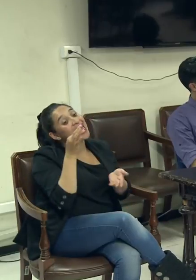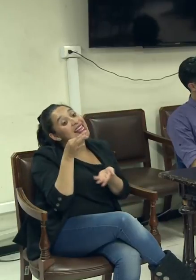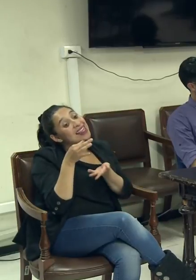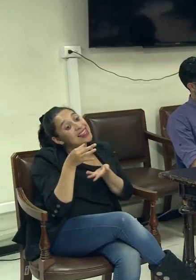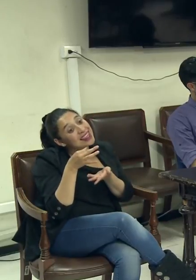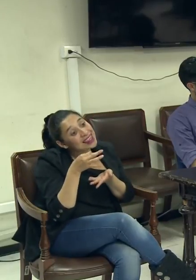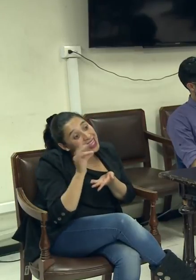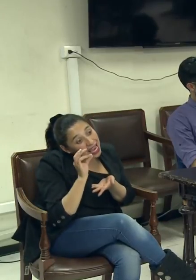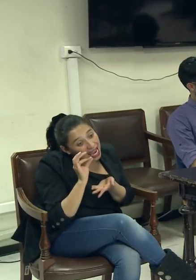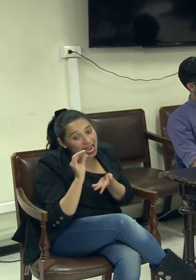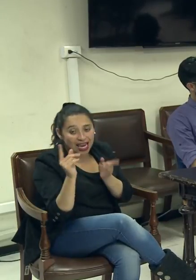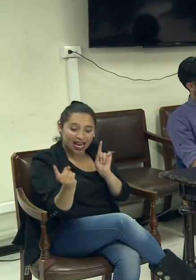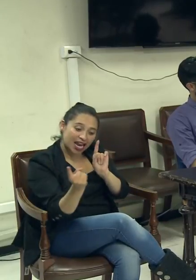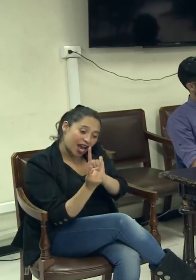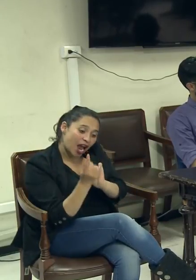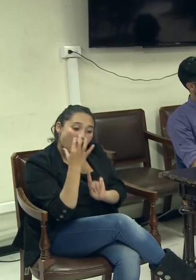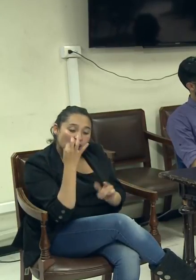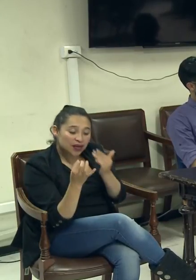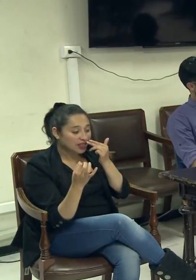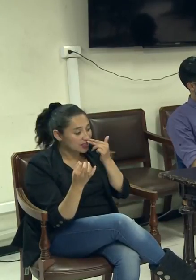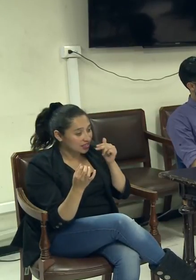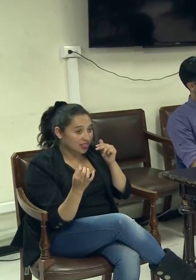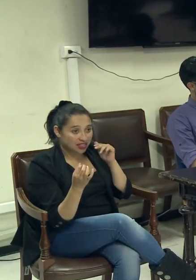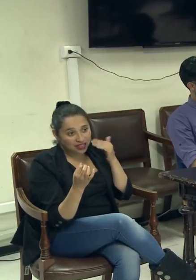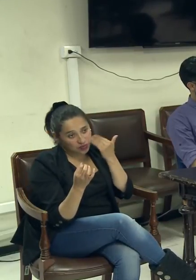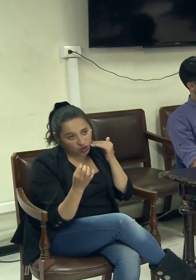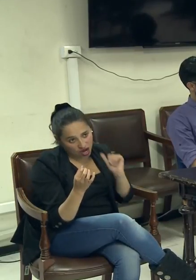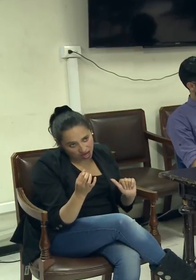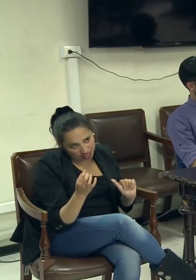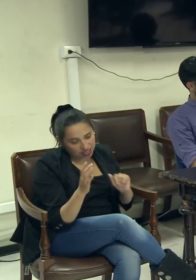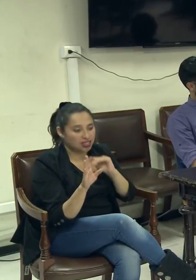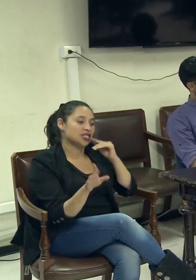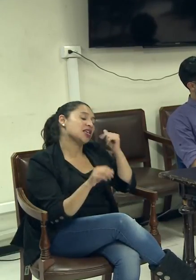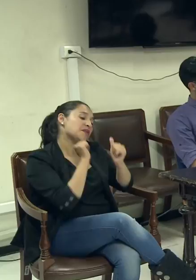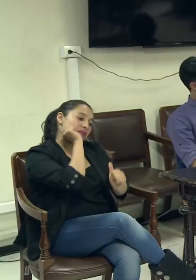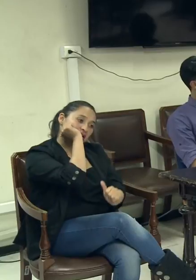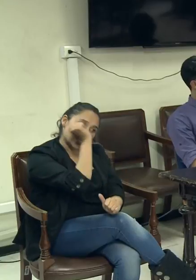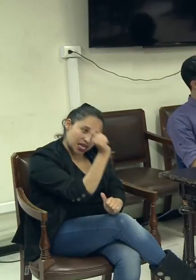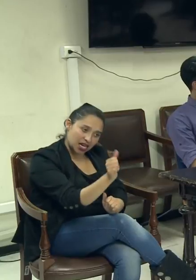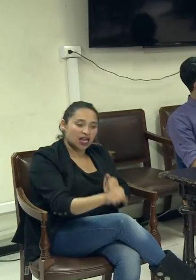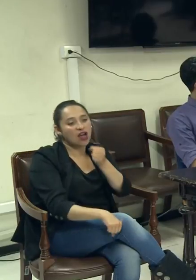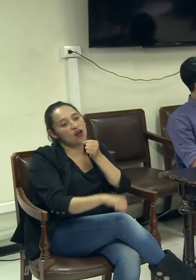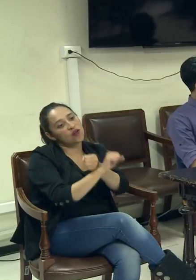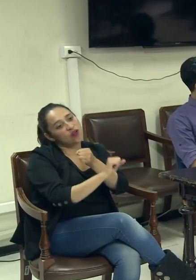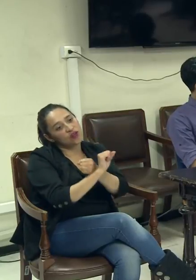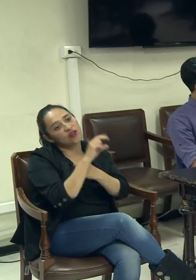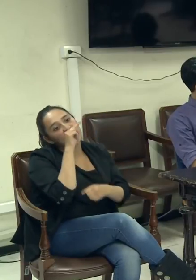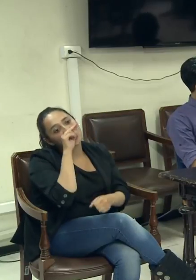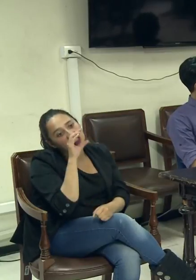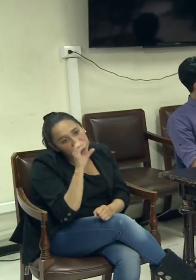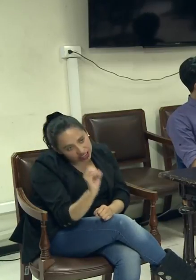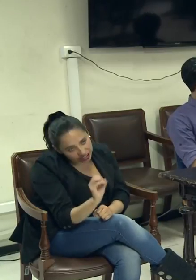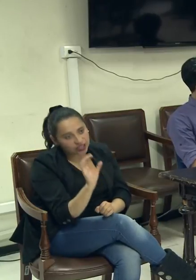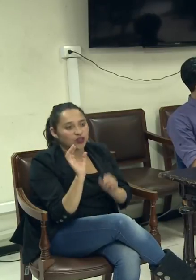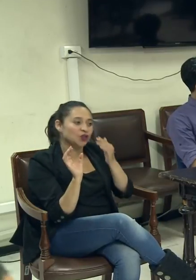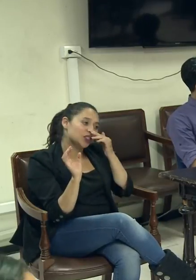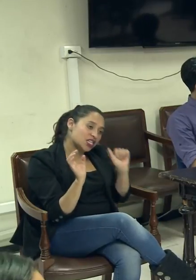Y el juego de fútbol le gustaba muchísimo a Juan, que era el niño con